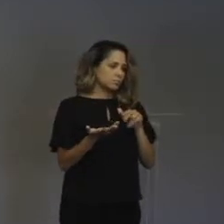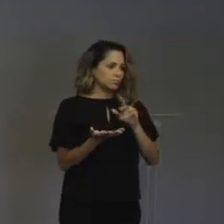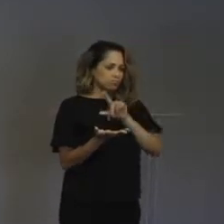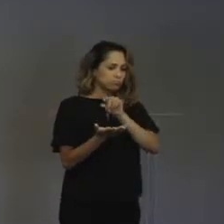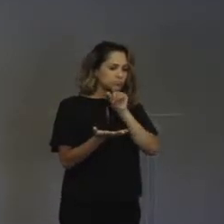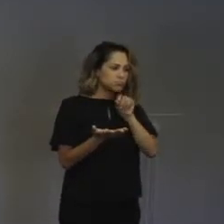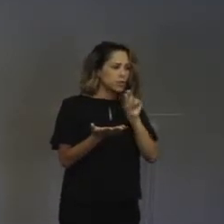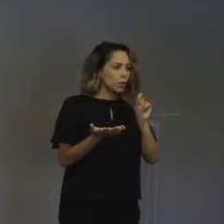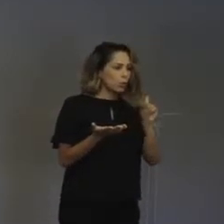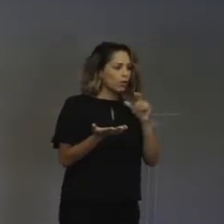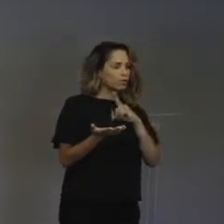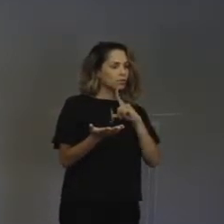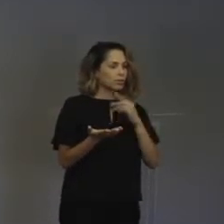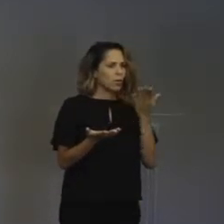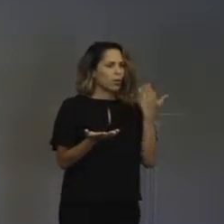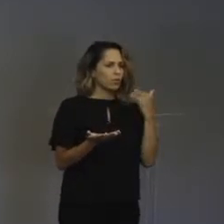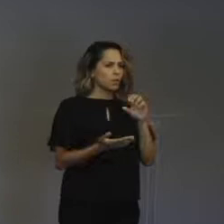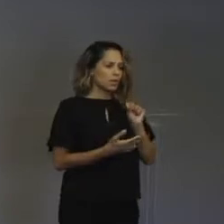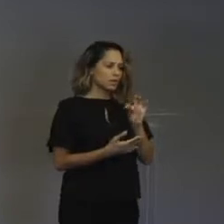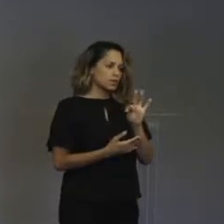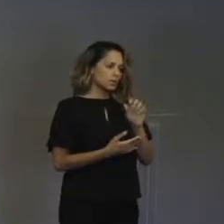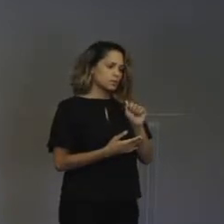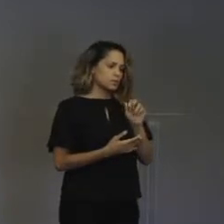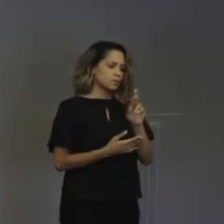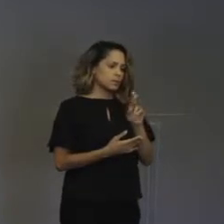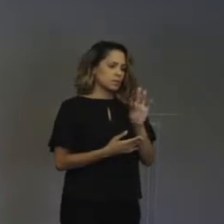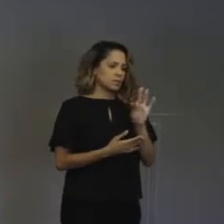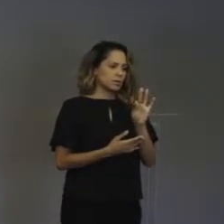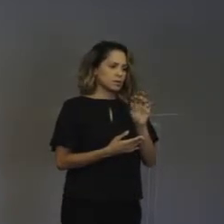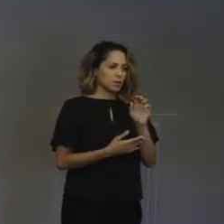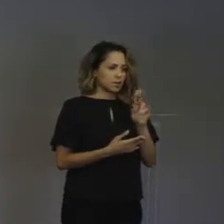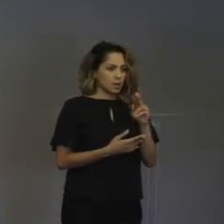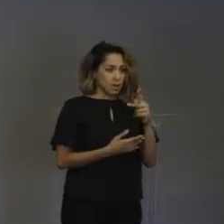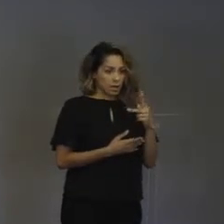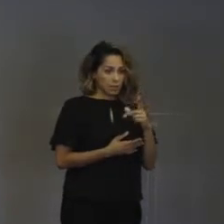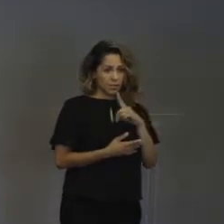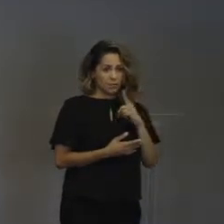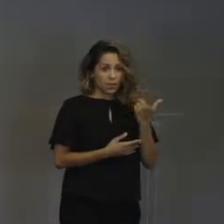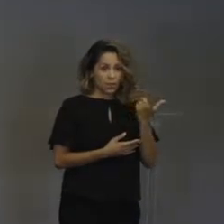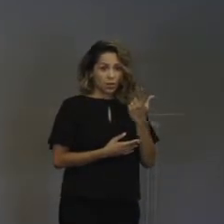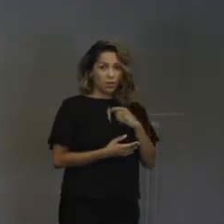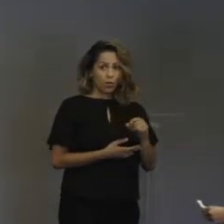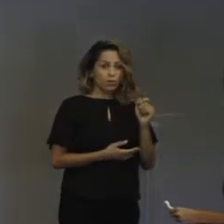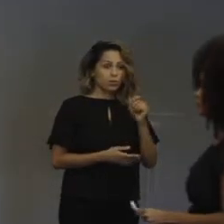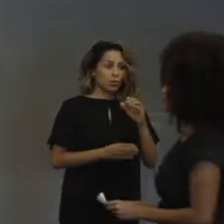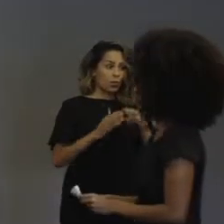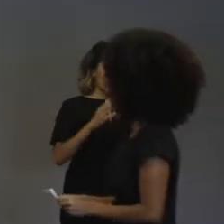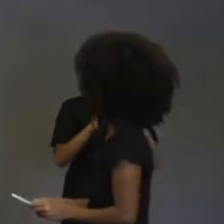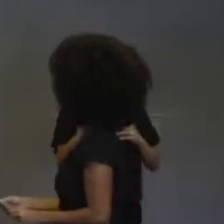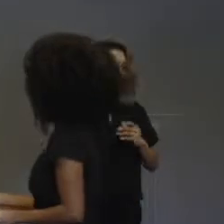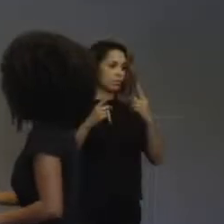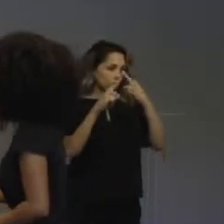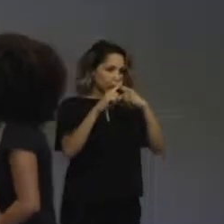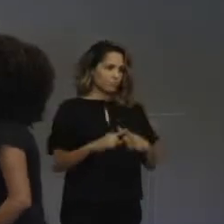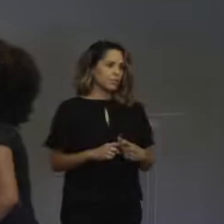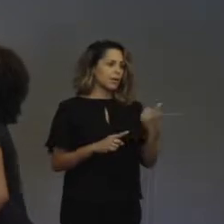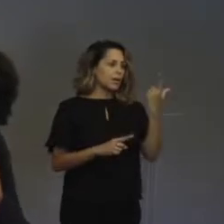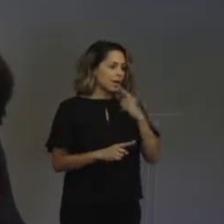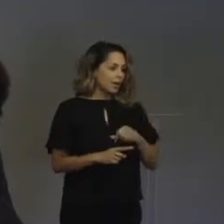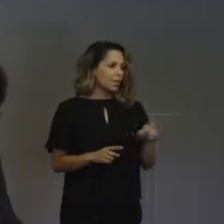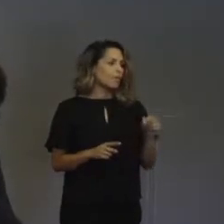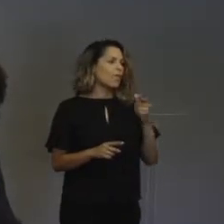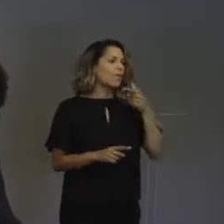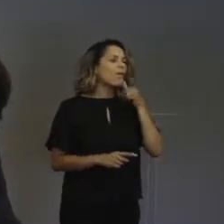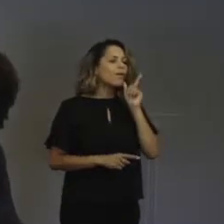essa startup ganhou um concurso ontem. Chama Bind, ganhou um concurso, tinha várias startups de carona a pé, tinha startup de várias